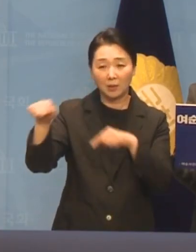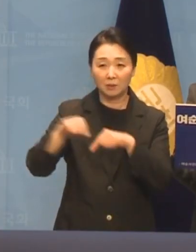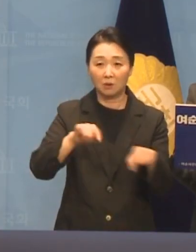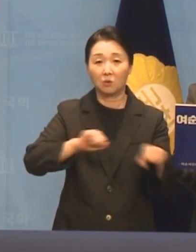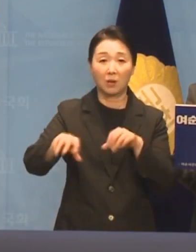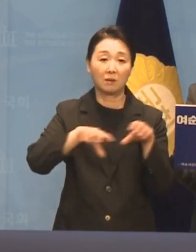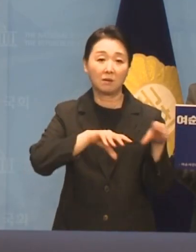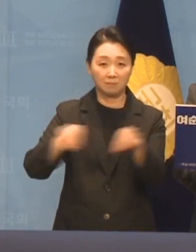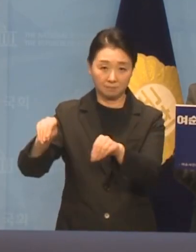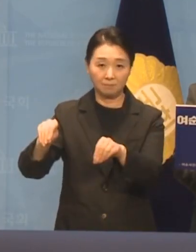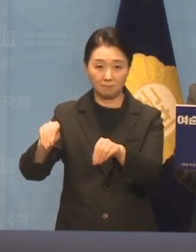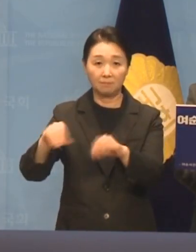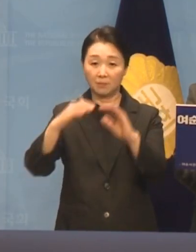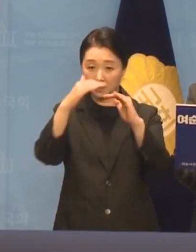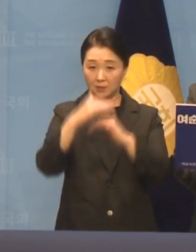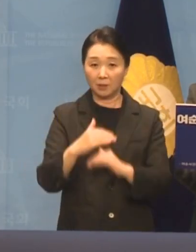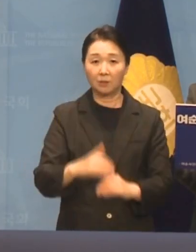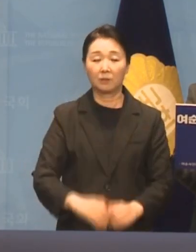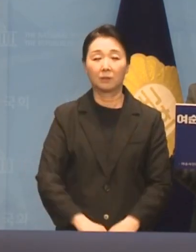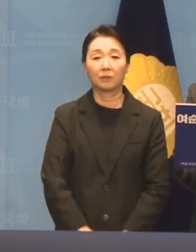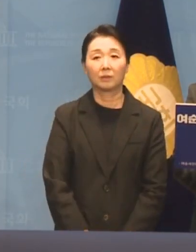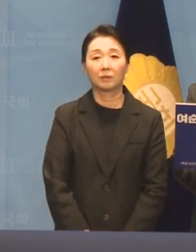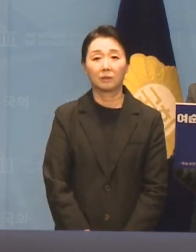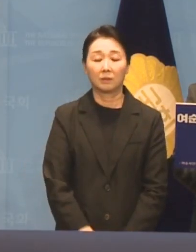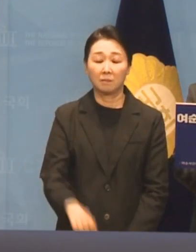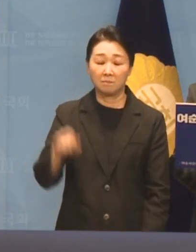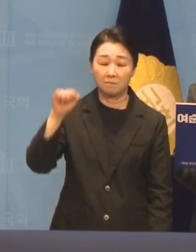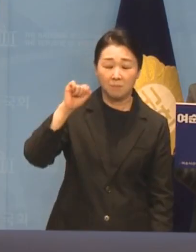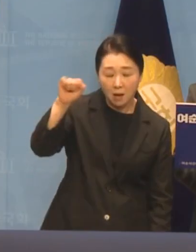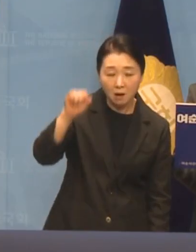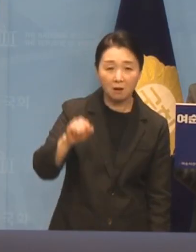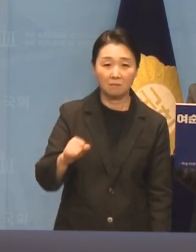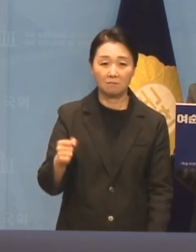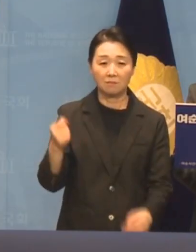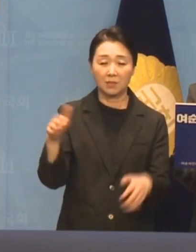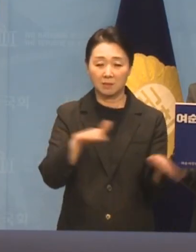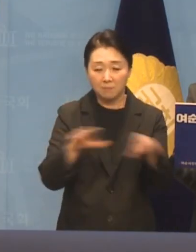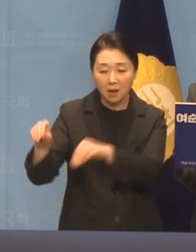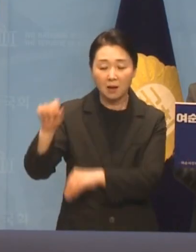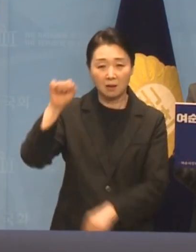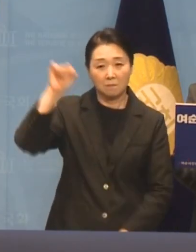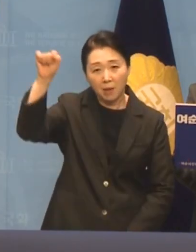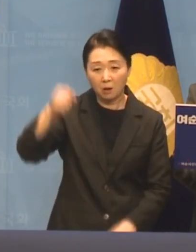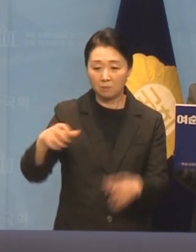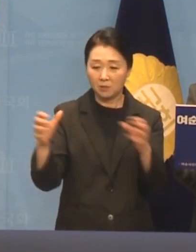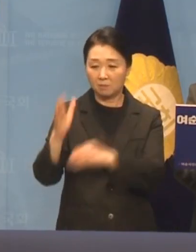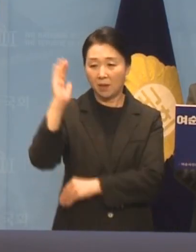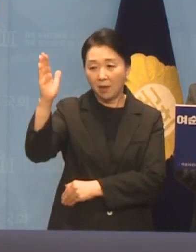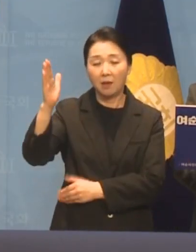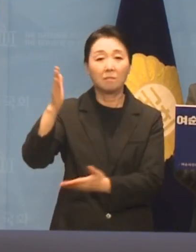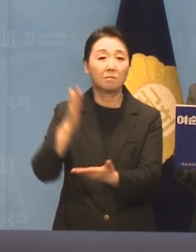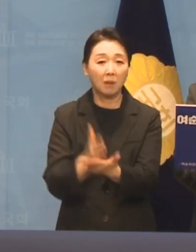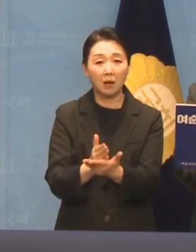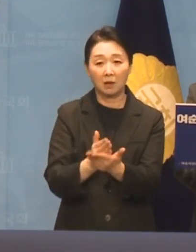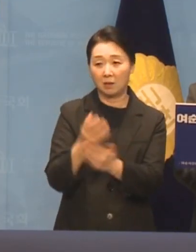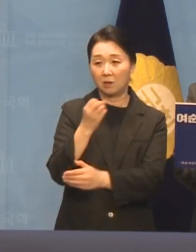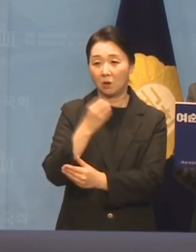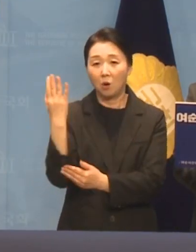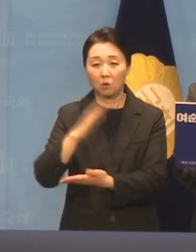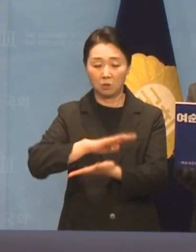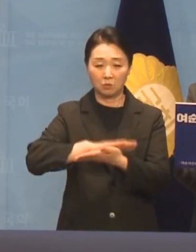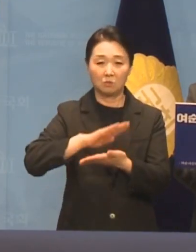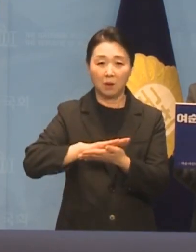활동을 금지했습니다. 파업, 태업, 집회 행위도 금지했고 모든 언론과